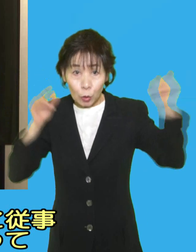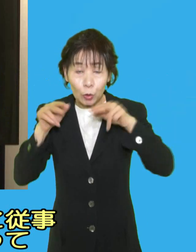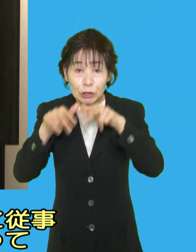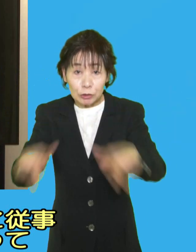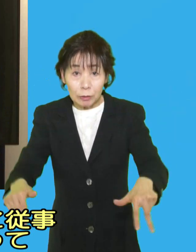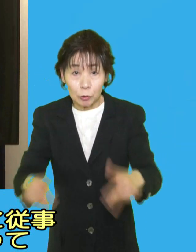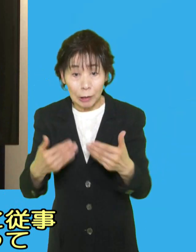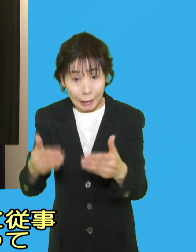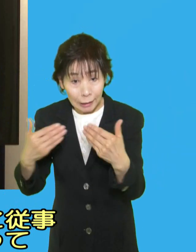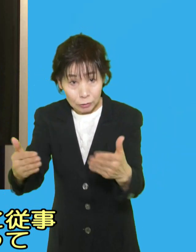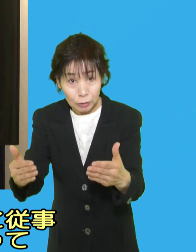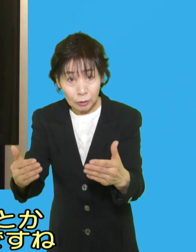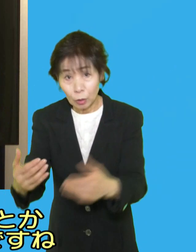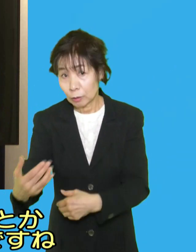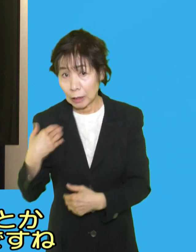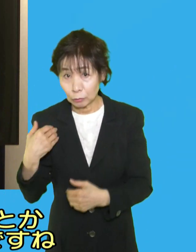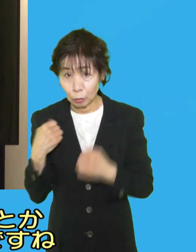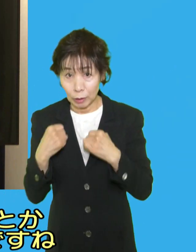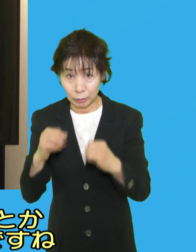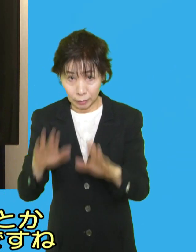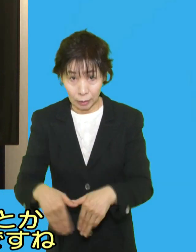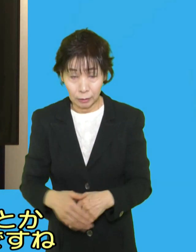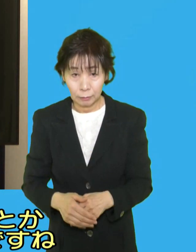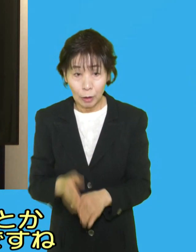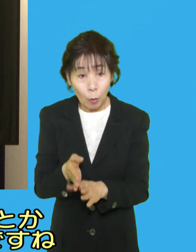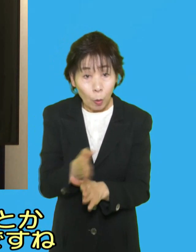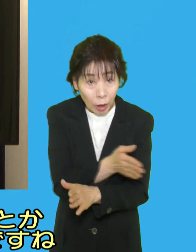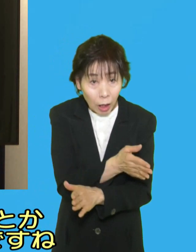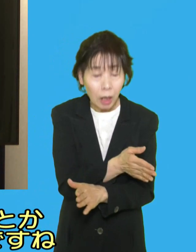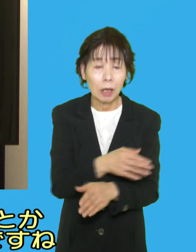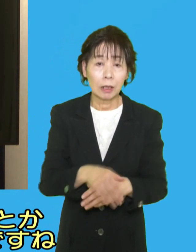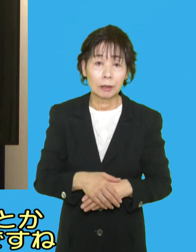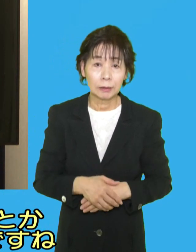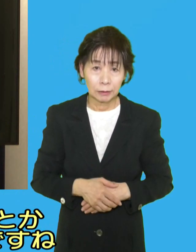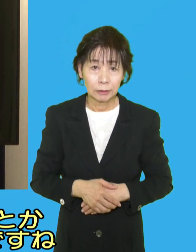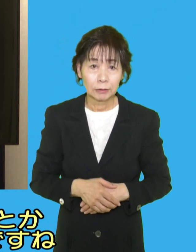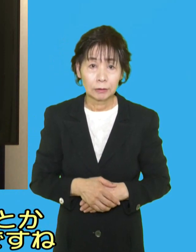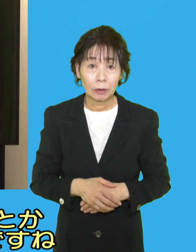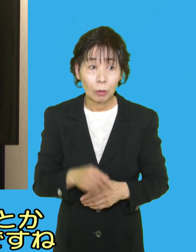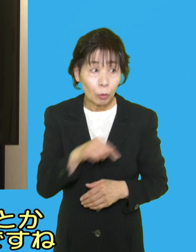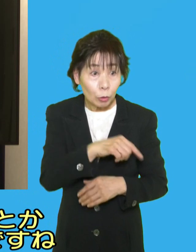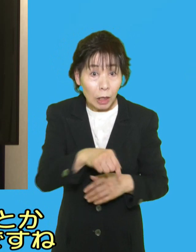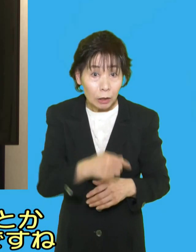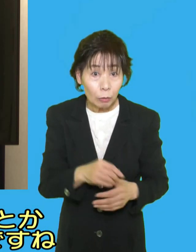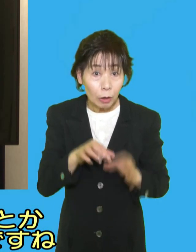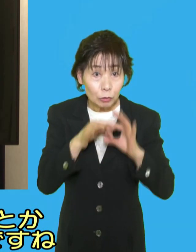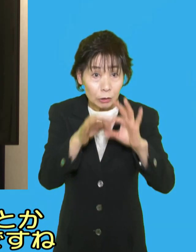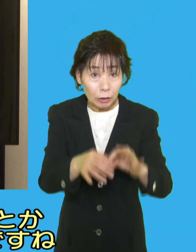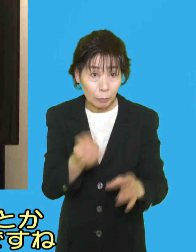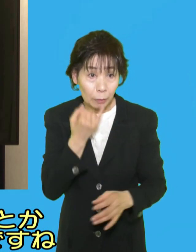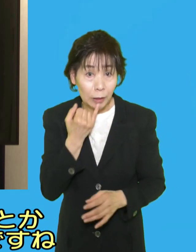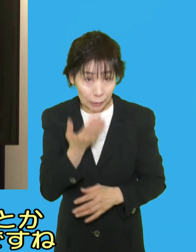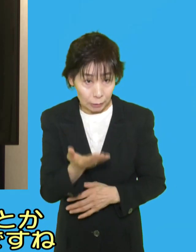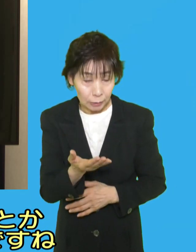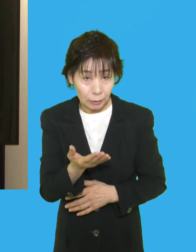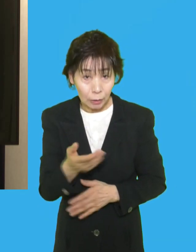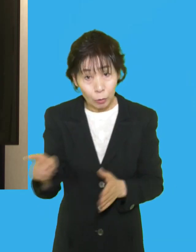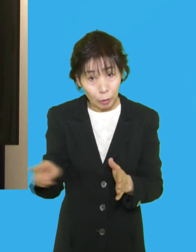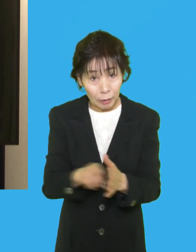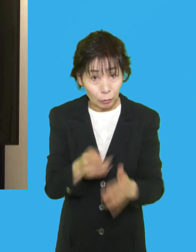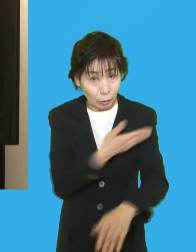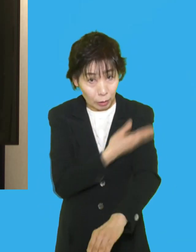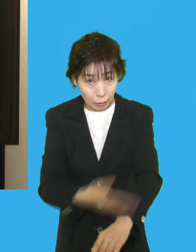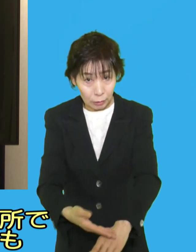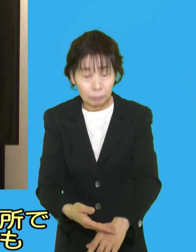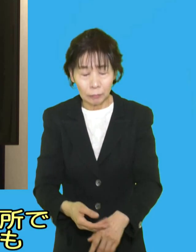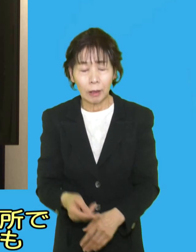従事されているということがあって、他、これは内容はもうお伝えしても大丈夫ですね。これまでの経歴。